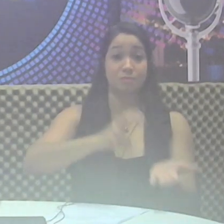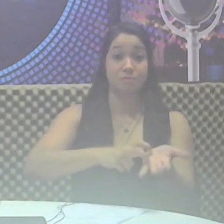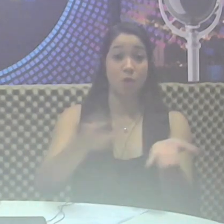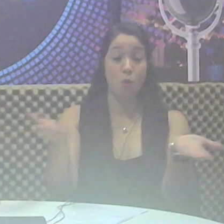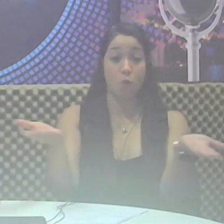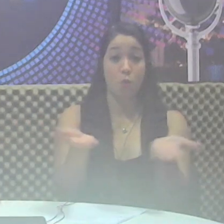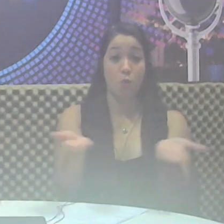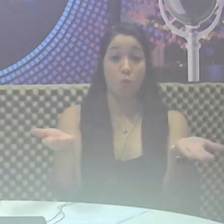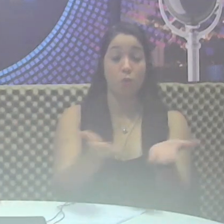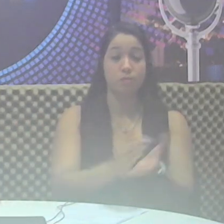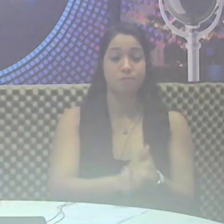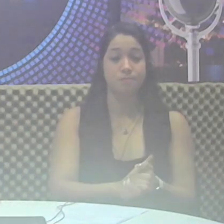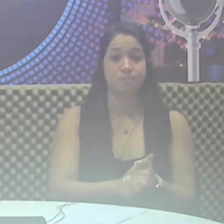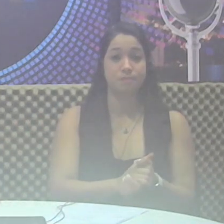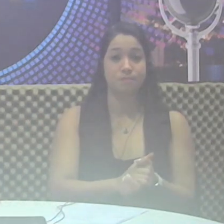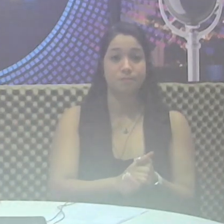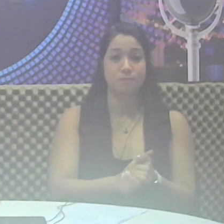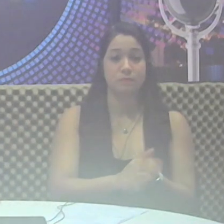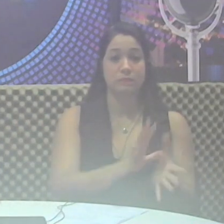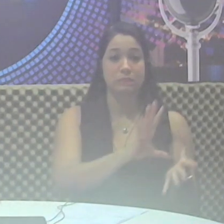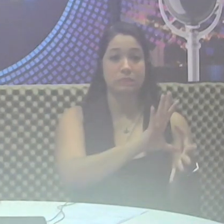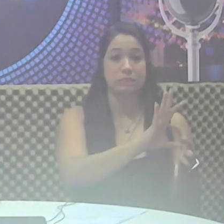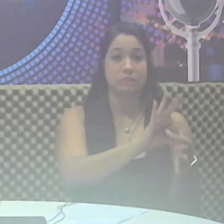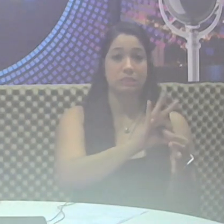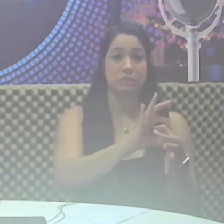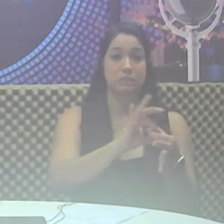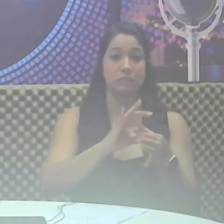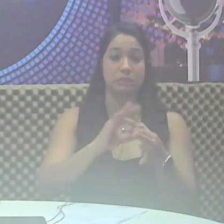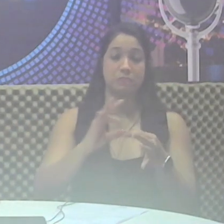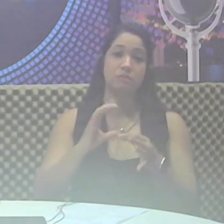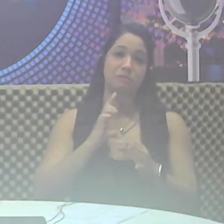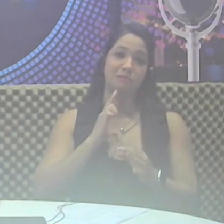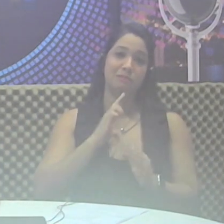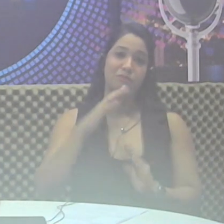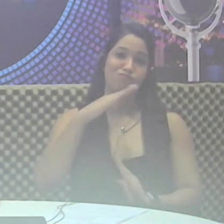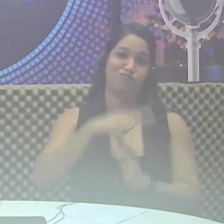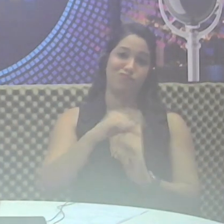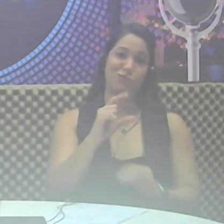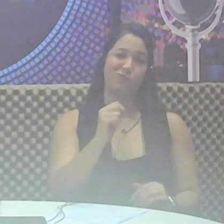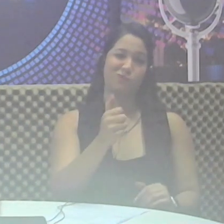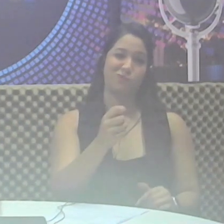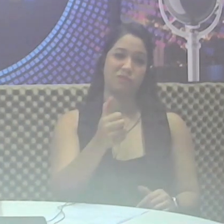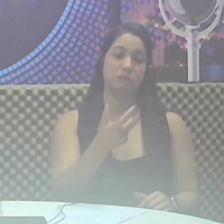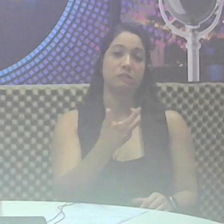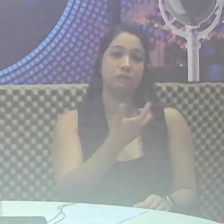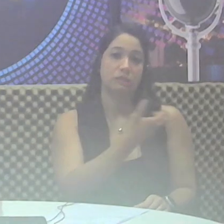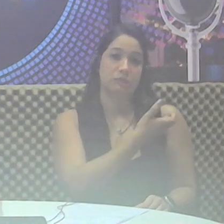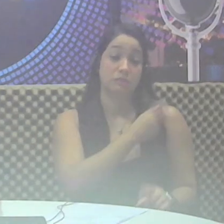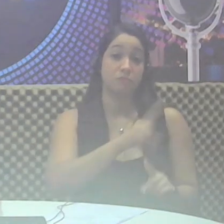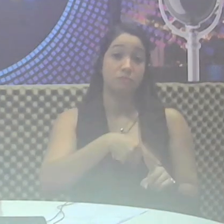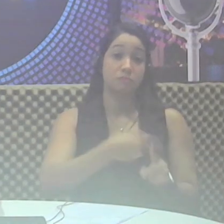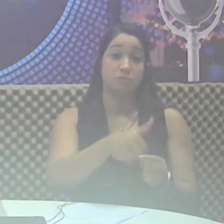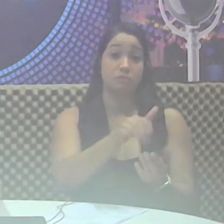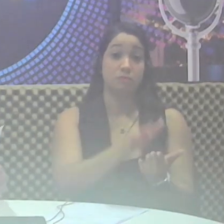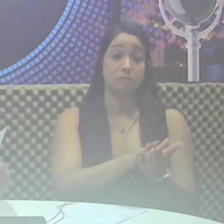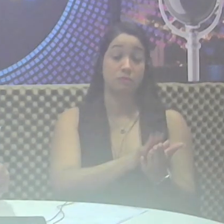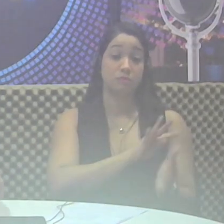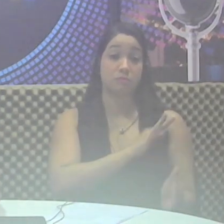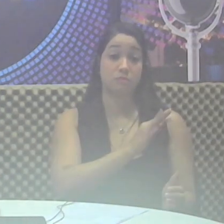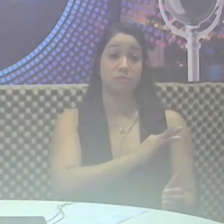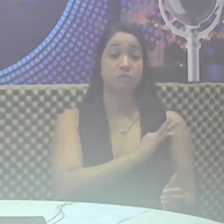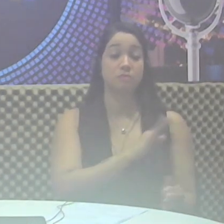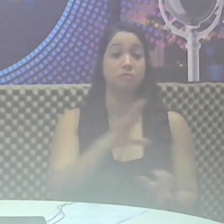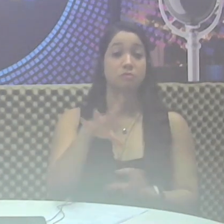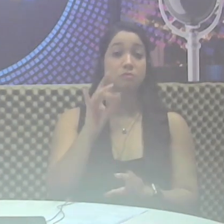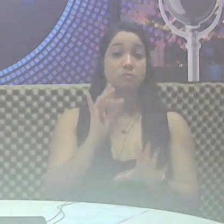hoje. Em função do contexto limitador de quantidade de doses e da nota técnica, o critério utilizado